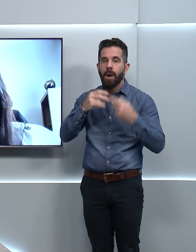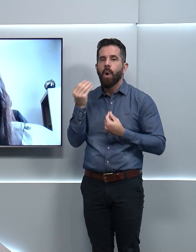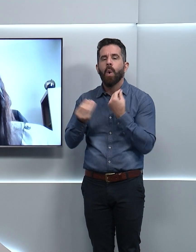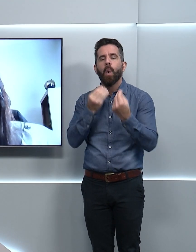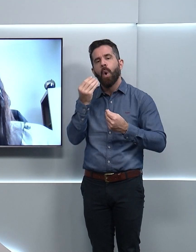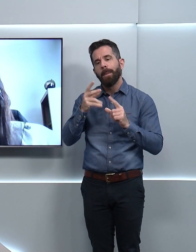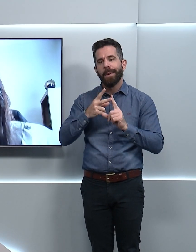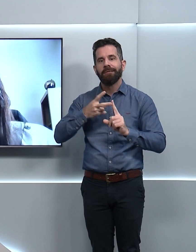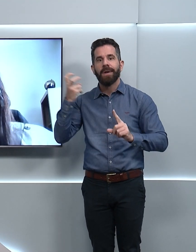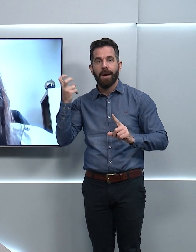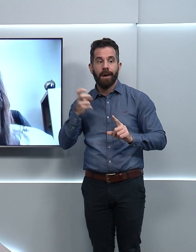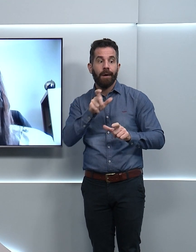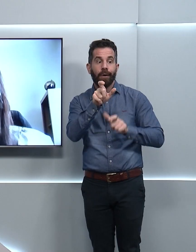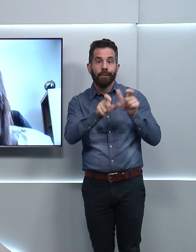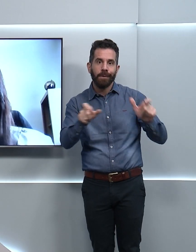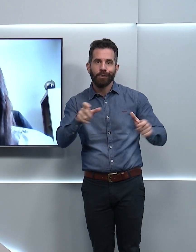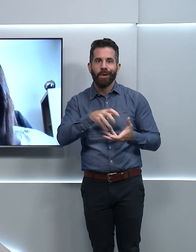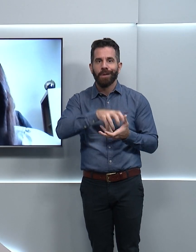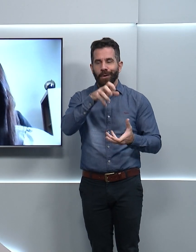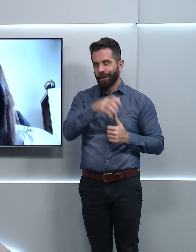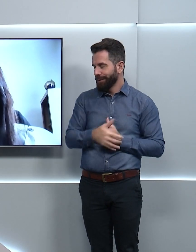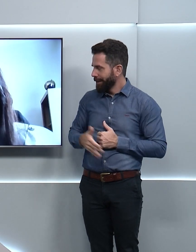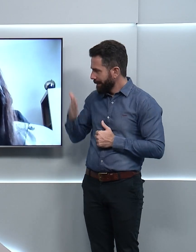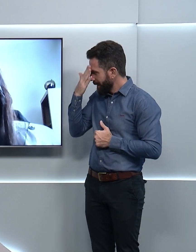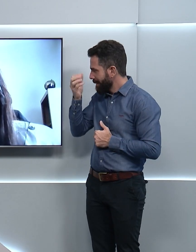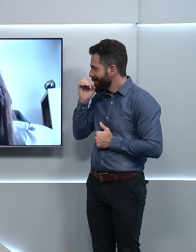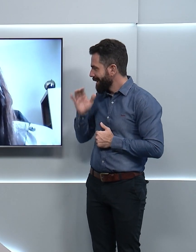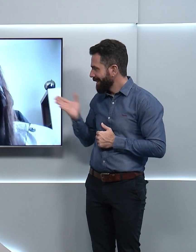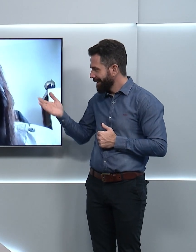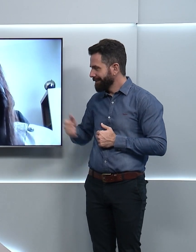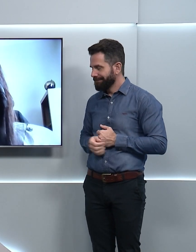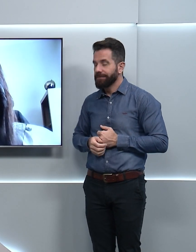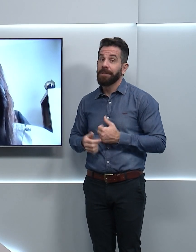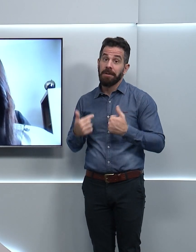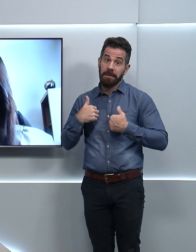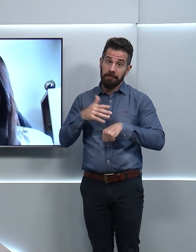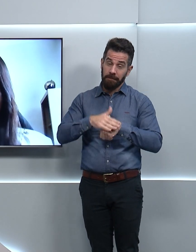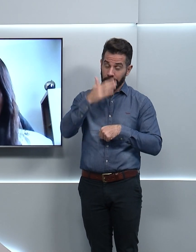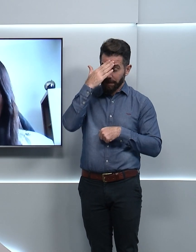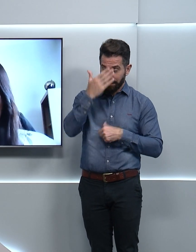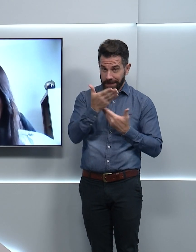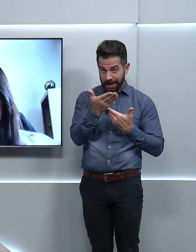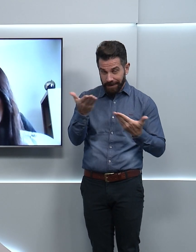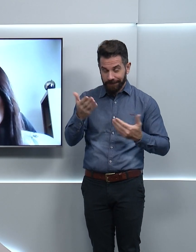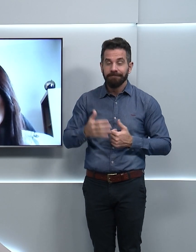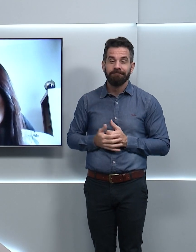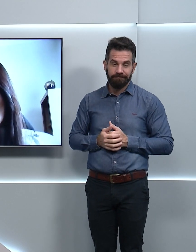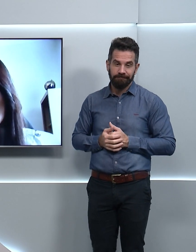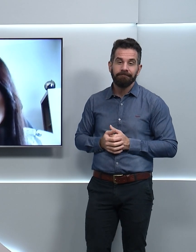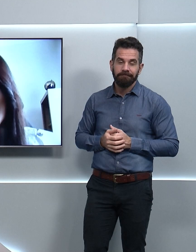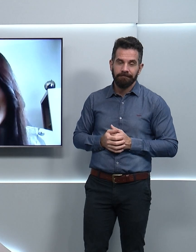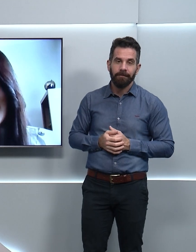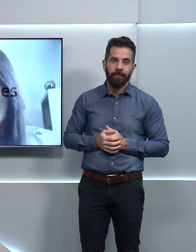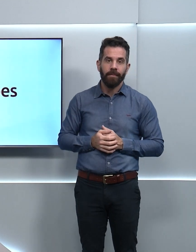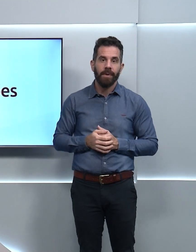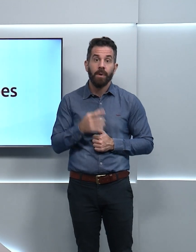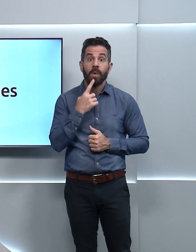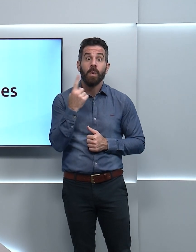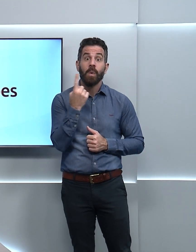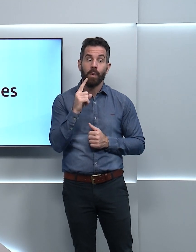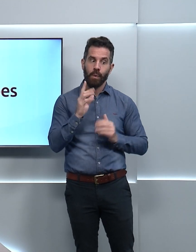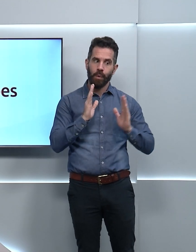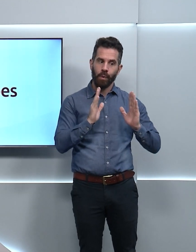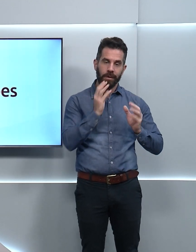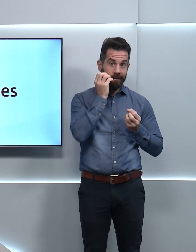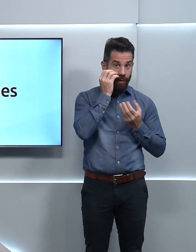Muito obrigada pela sua presença, boa tarde para você. Que agradeço a oportunidade, muito obrigada. Bom, e para finalizar esse bloco,